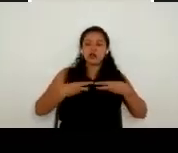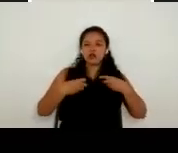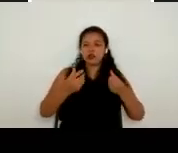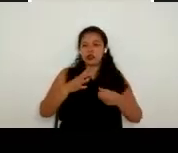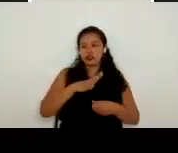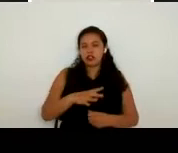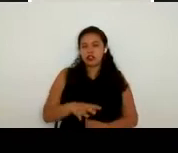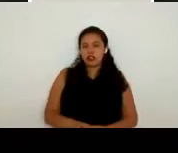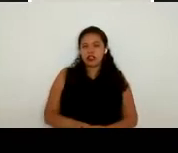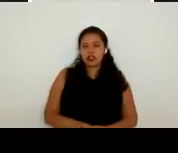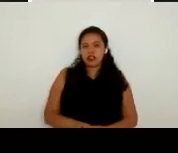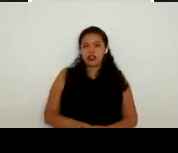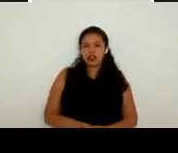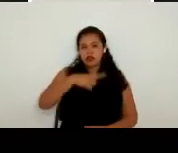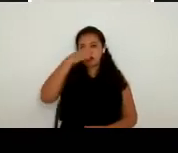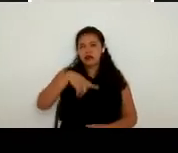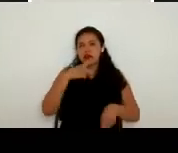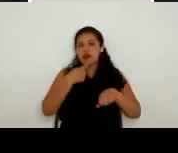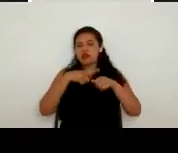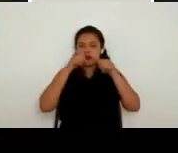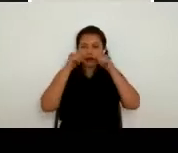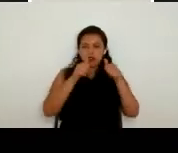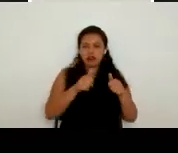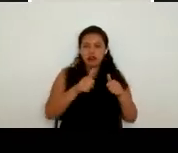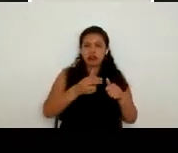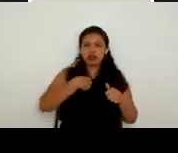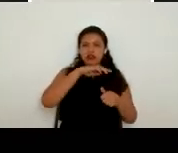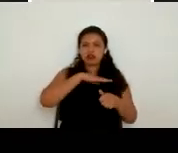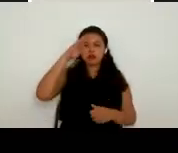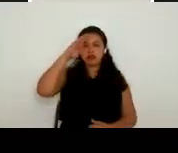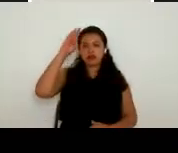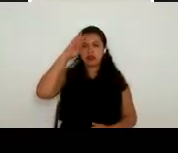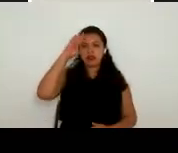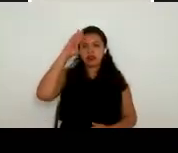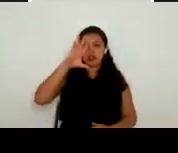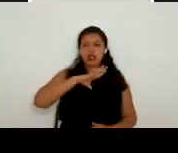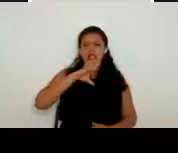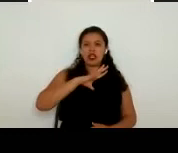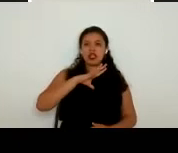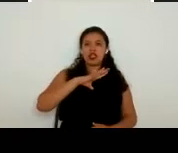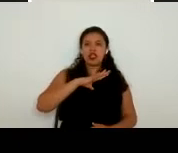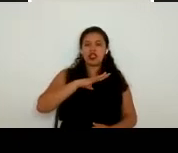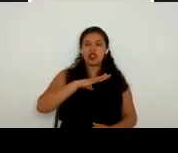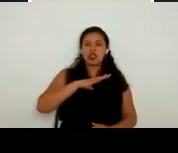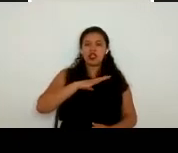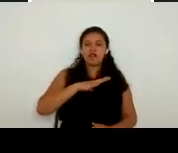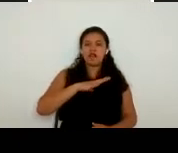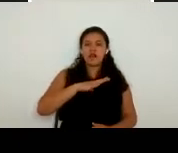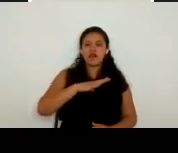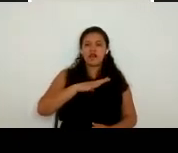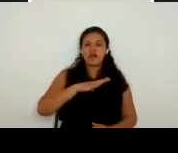en la atención del enfermo por eso consideramos que si hay tres o el principal portador